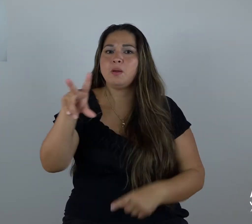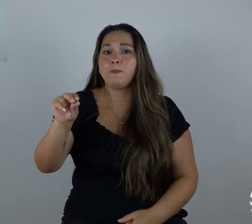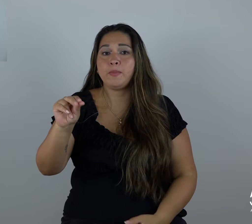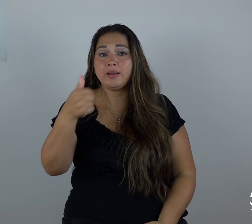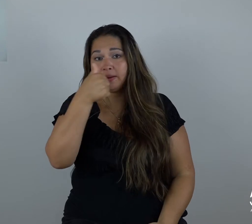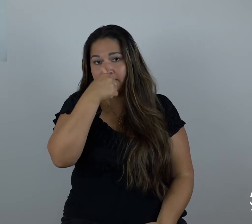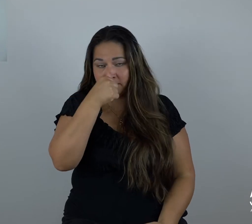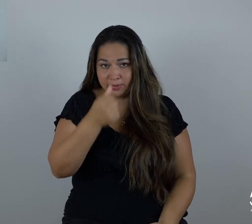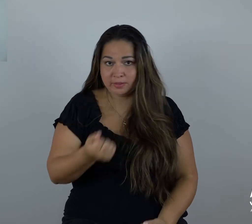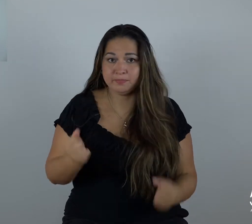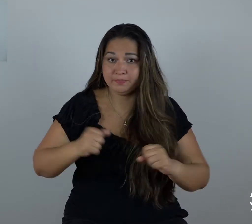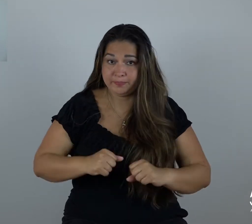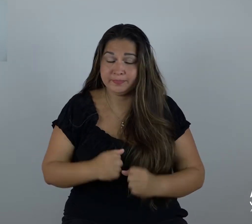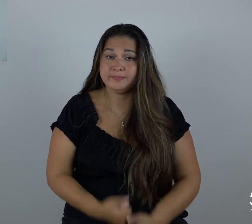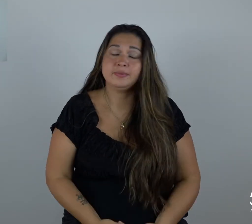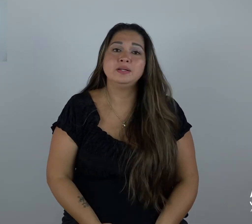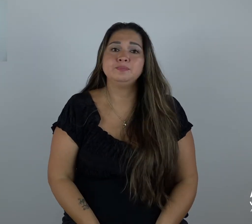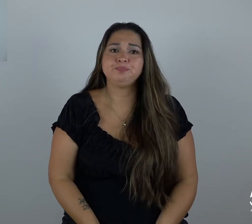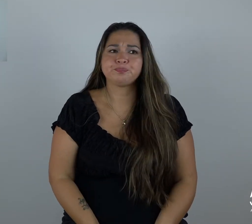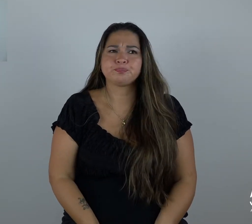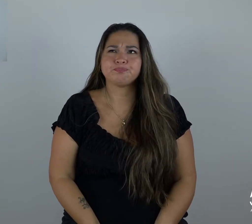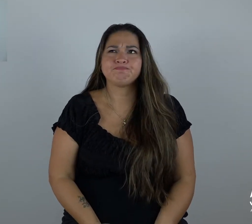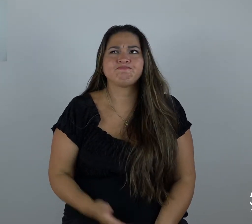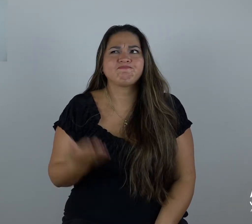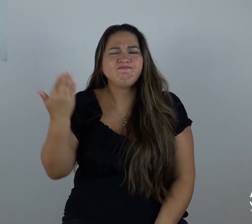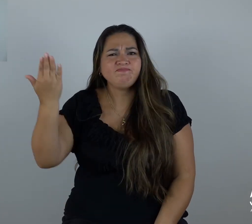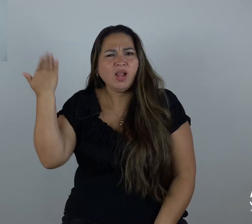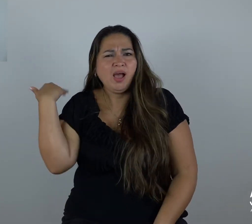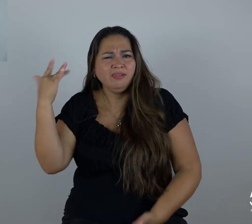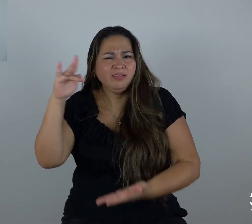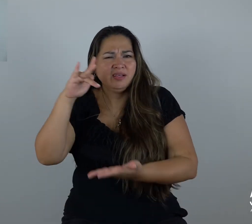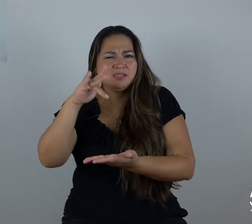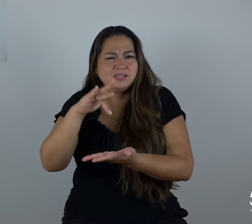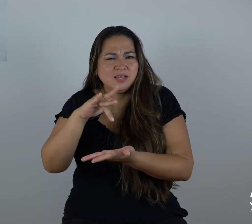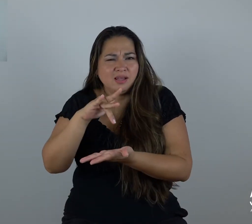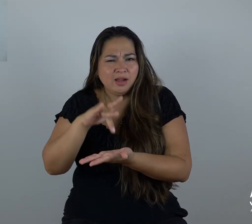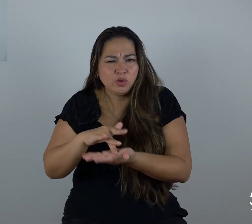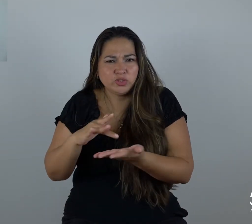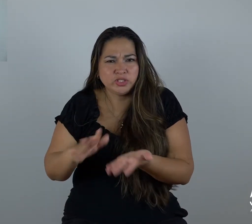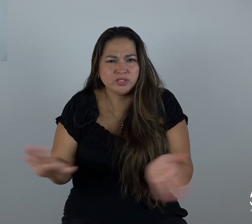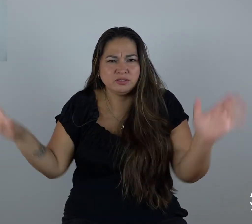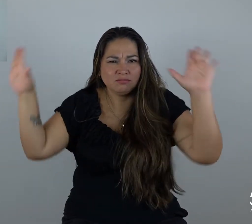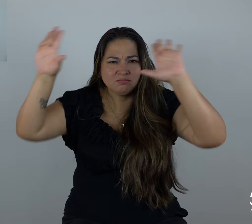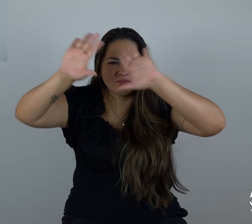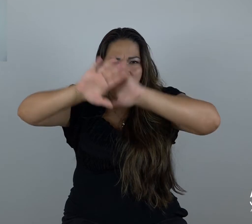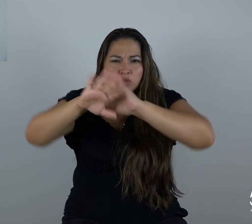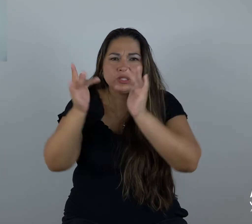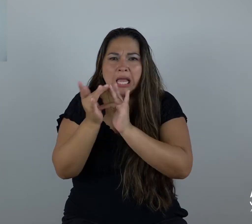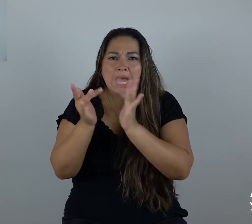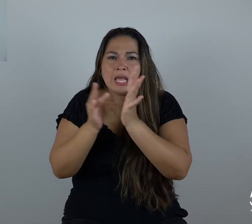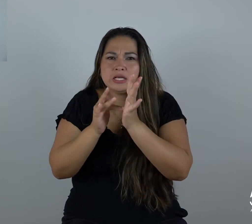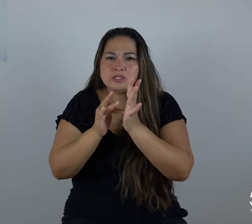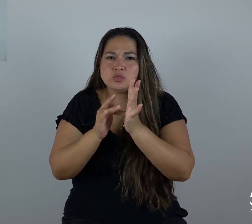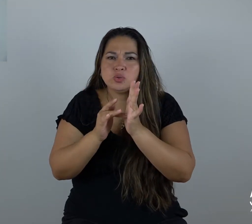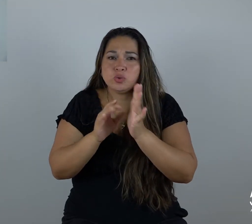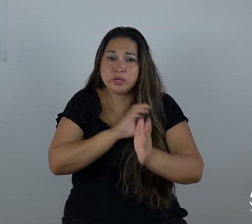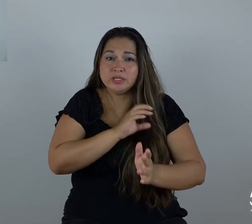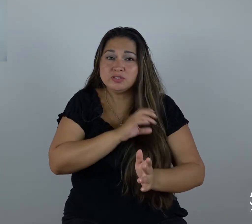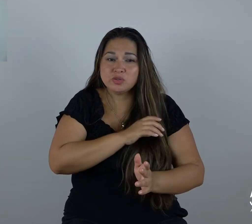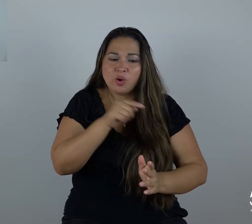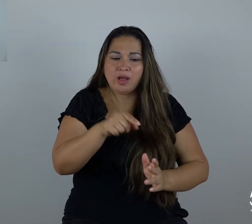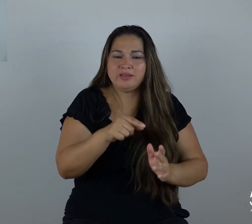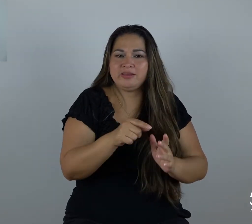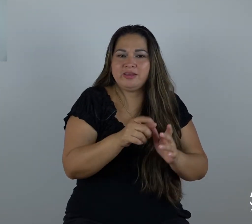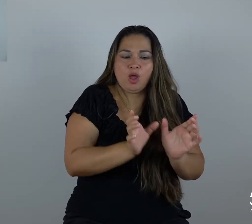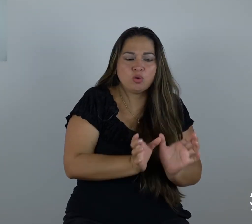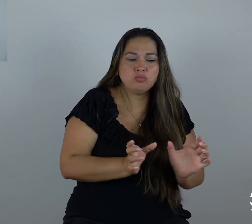el vino. Lo que hizo el Señor Jesucristo aquella noche: estaban celebrando una fiesta que es la fiesta de la